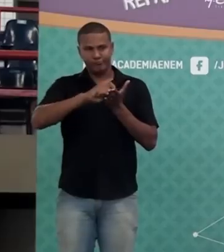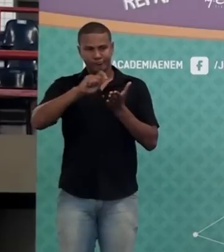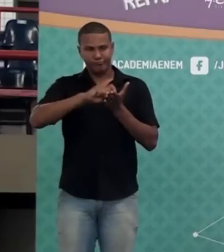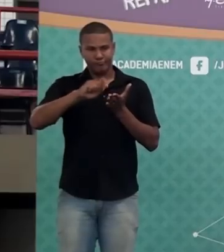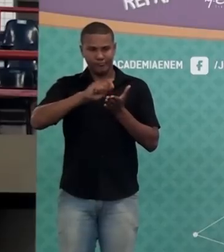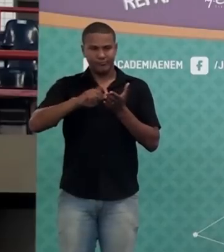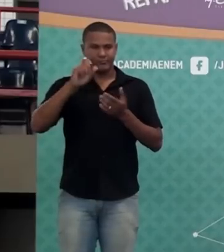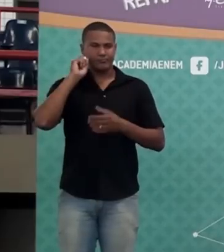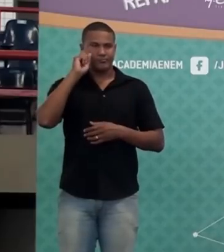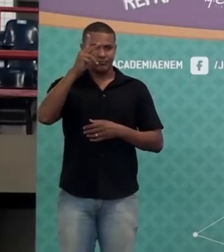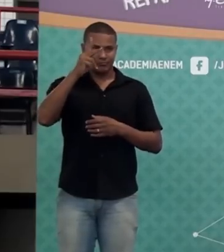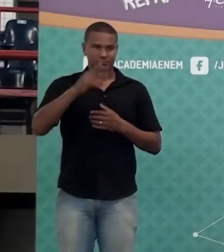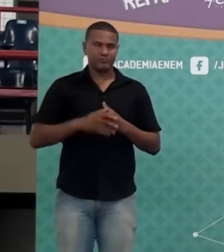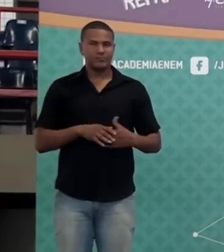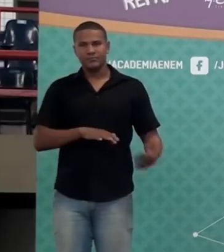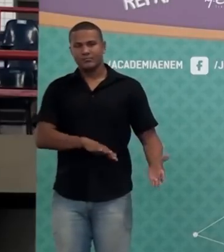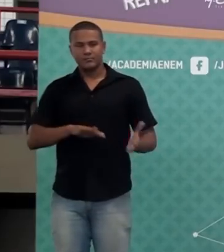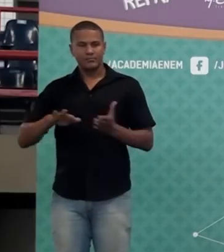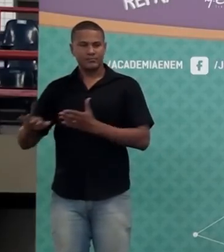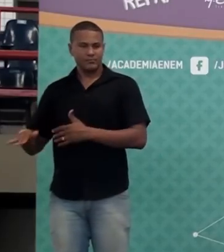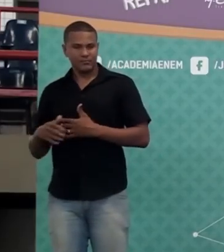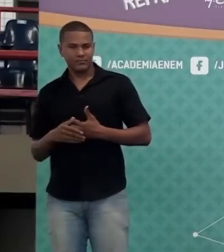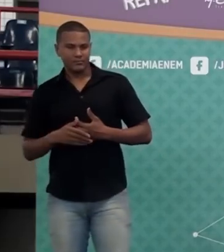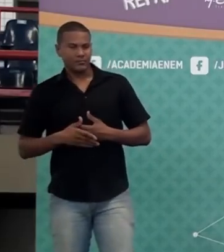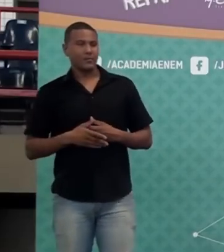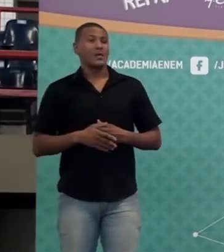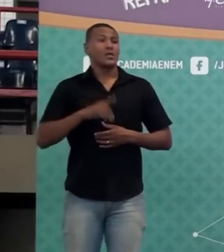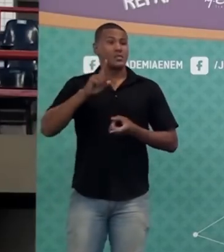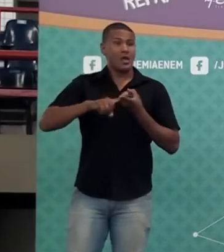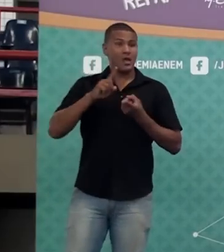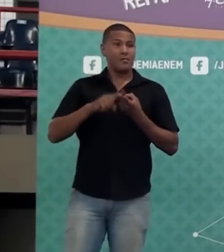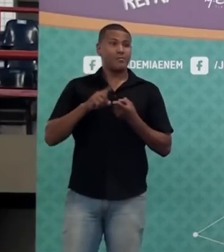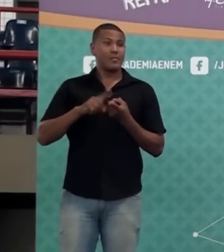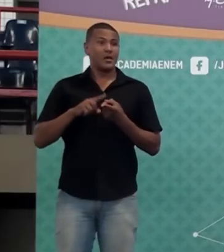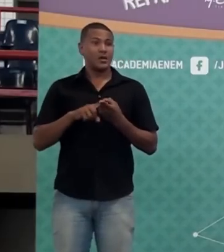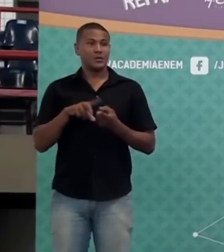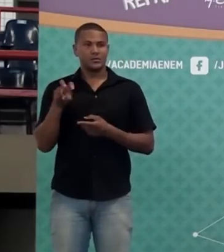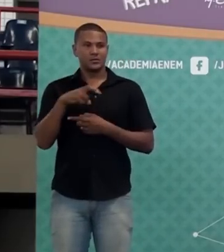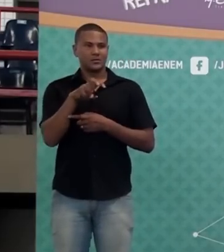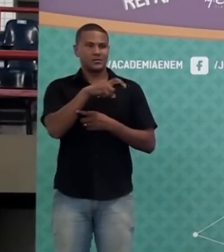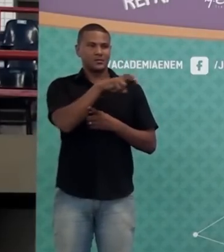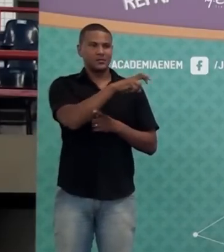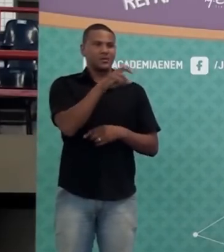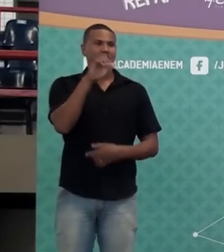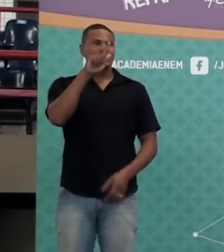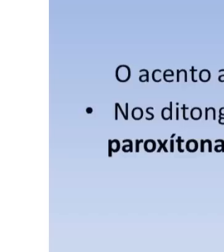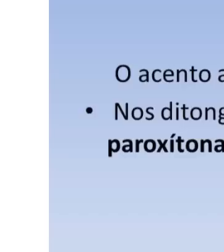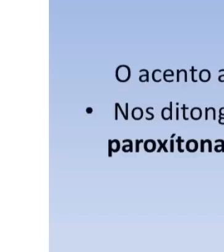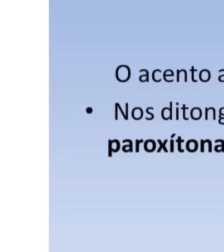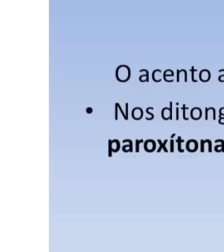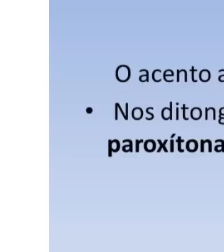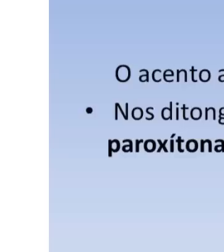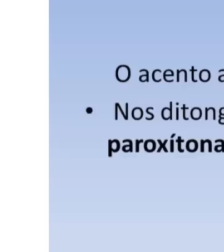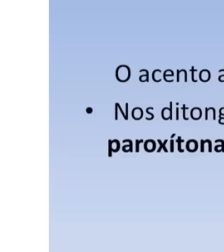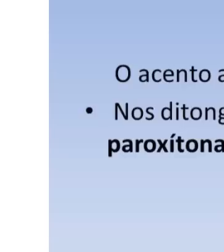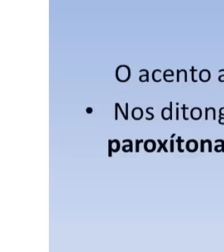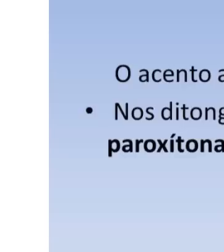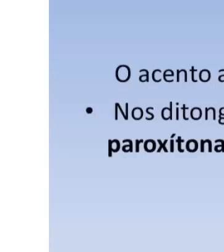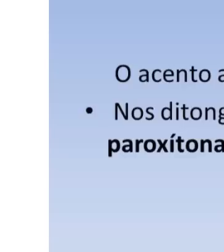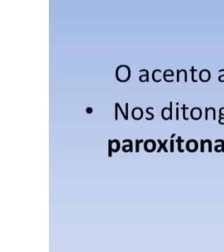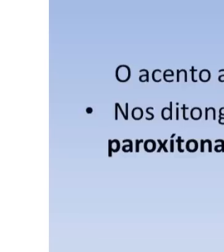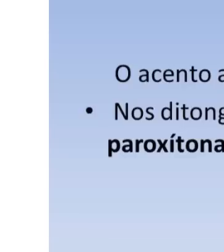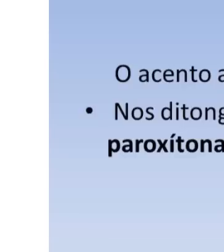lado, sem o acento. E a última, jiboia, que é uma cobra. Eu tenho jiboia.